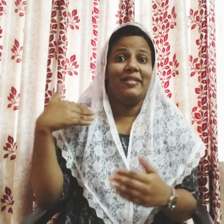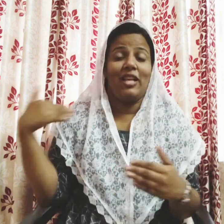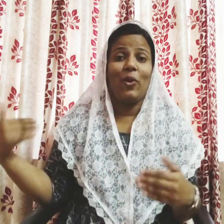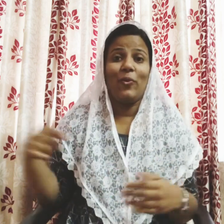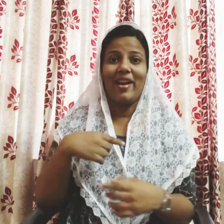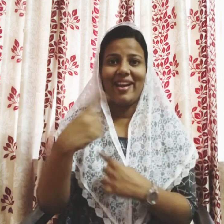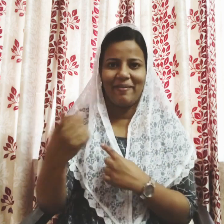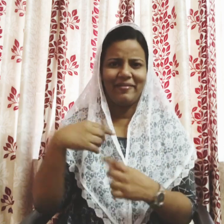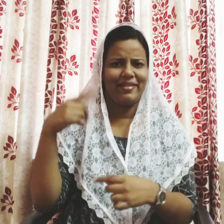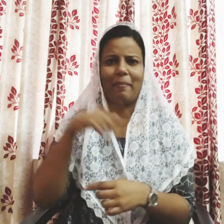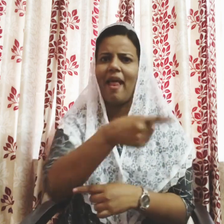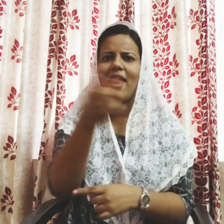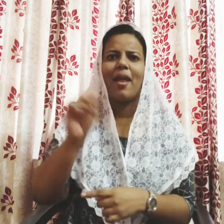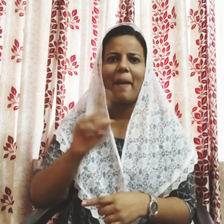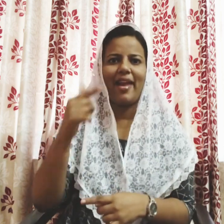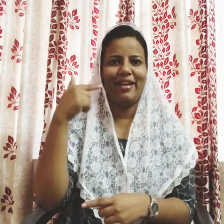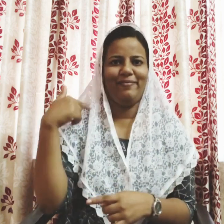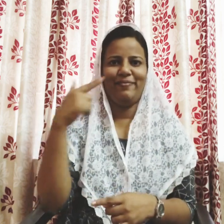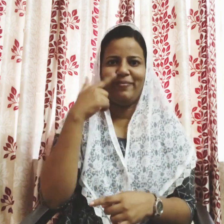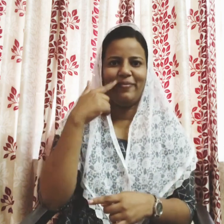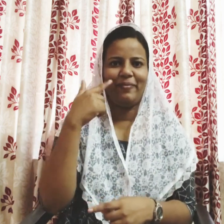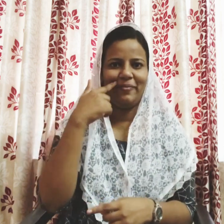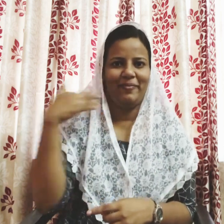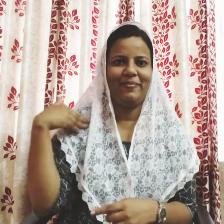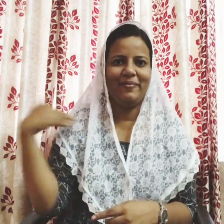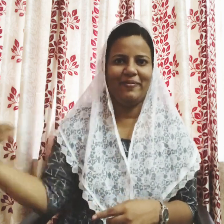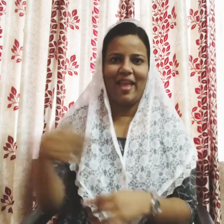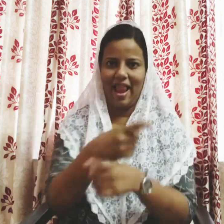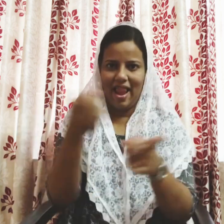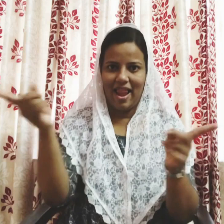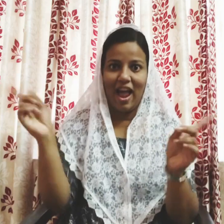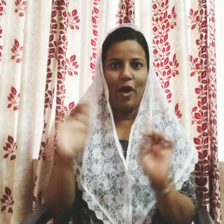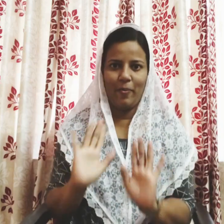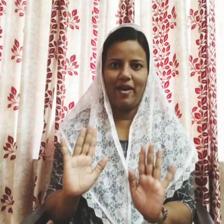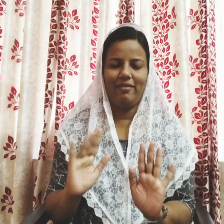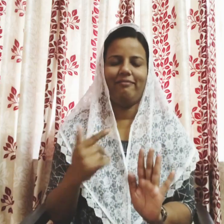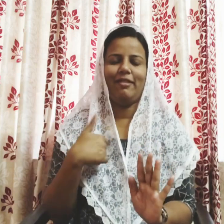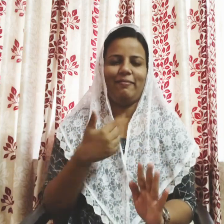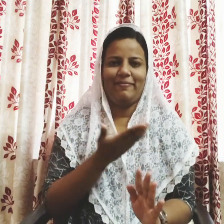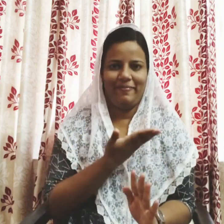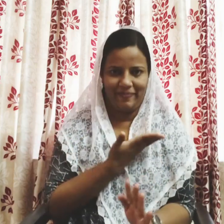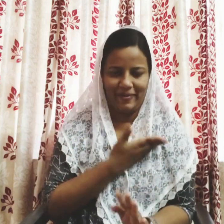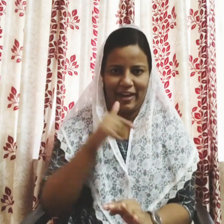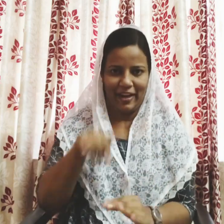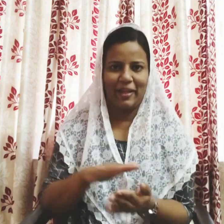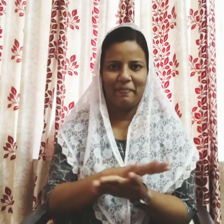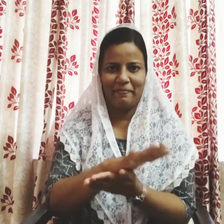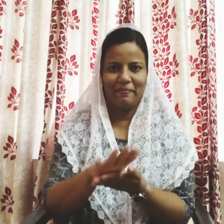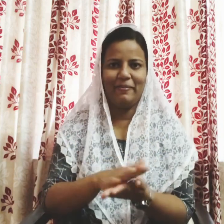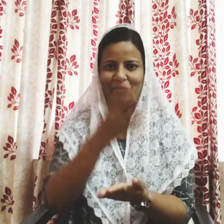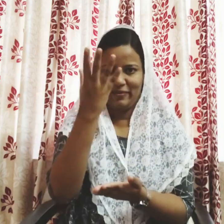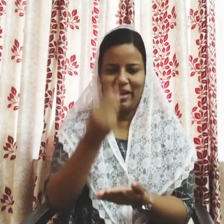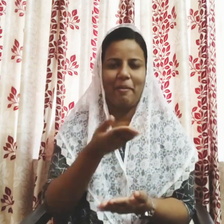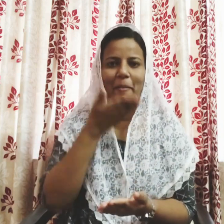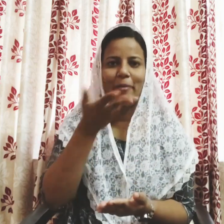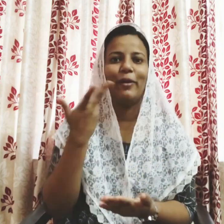അന്യോന്യം ദുഷിക്കരുത്. അത്രയും മാത്രമേ അതിനകത്തൊന്ന് വായിക്കുന്നുള്ളൂ. താഴോട്ട് വാക്യത്തിൻ്റെ ബാക്കി ഭാഗമുണ്ട്. എന്നാൽ ഇന്ന് പരിശുദ്ധാത്മാവ് നമ്മളെ ഓർപ്പിക്കുവാൻ